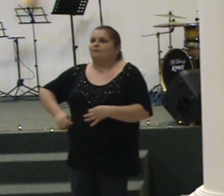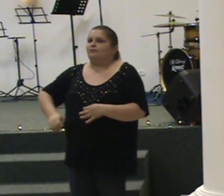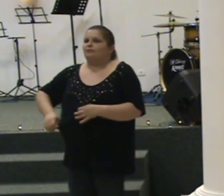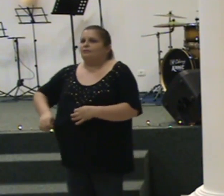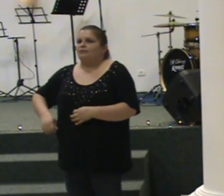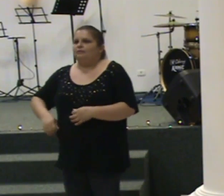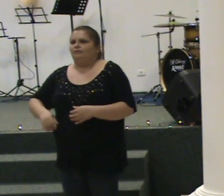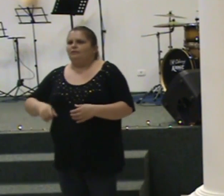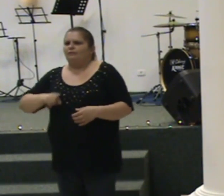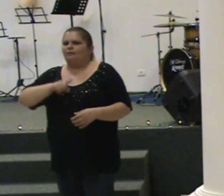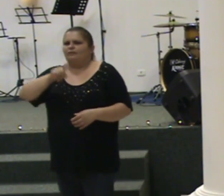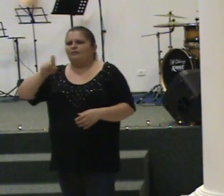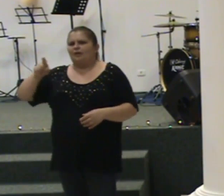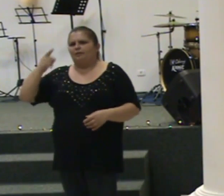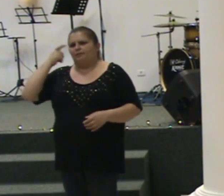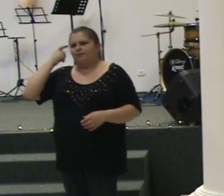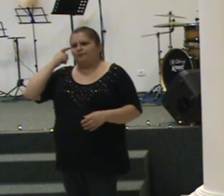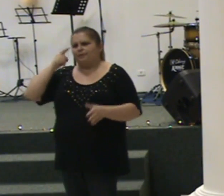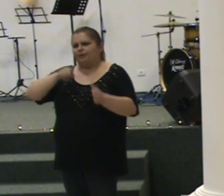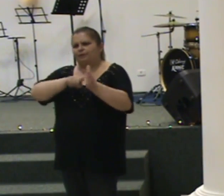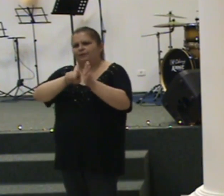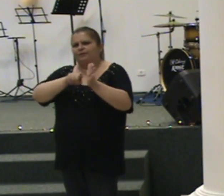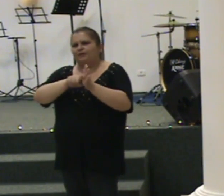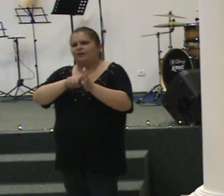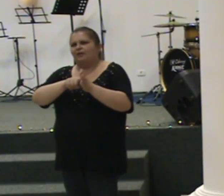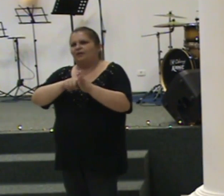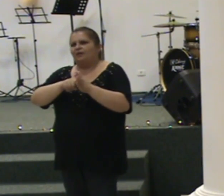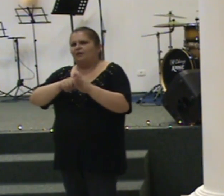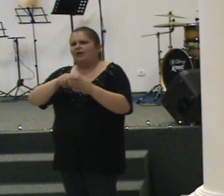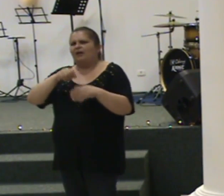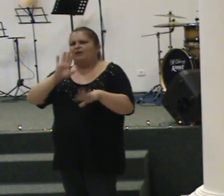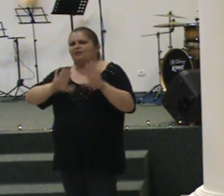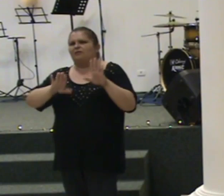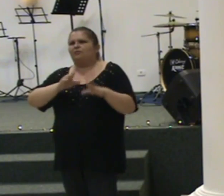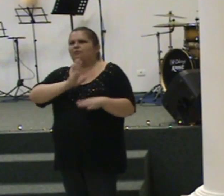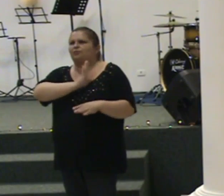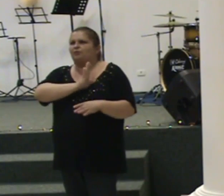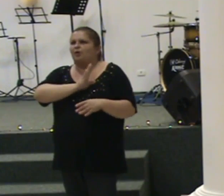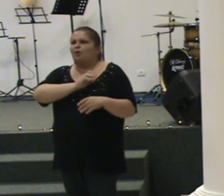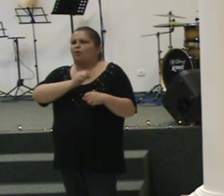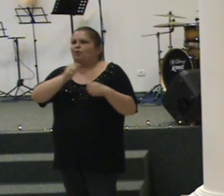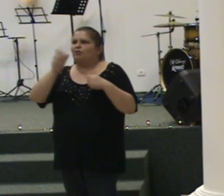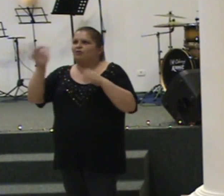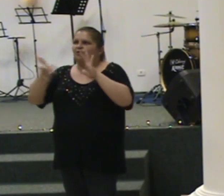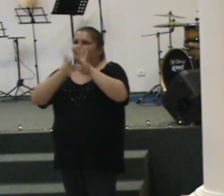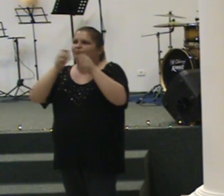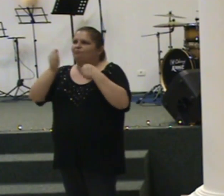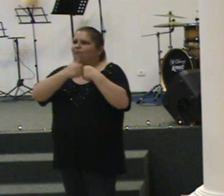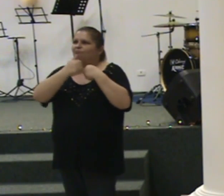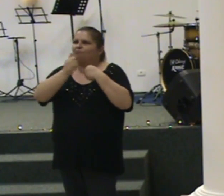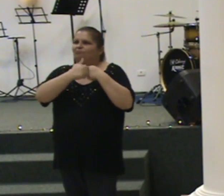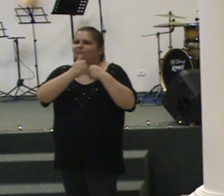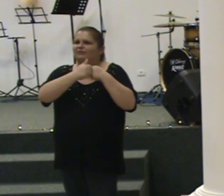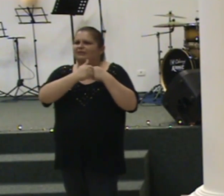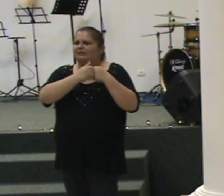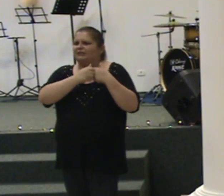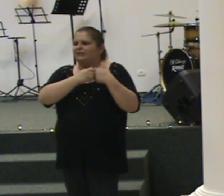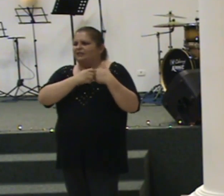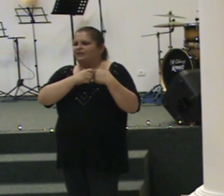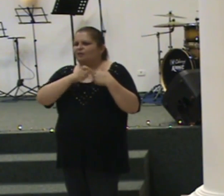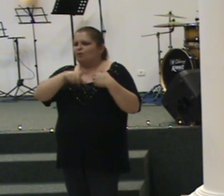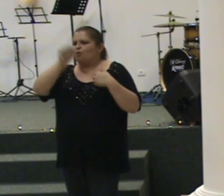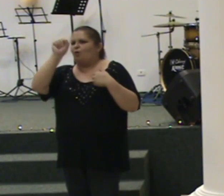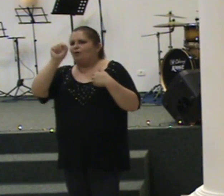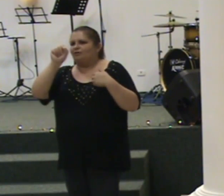Jesus bateu na sua porta para falar de coisas no seu coração que você tem uma